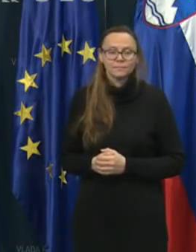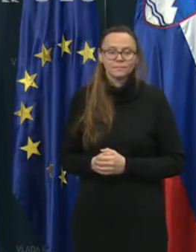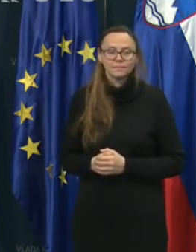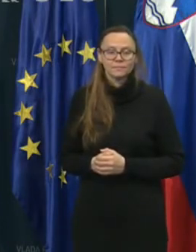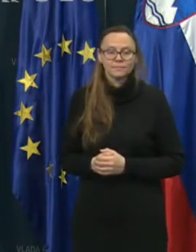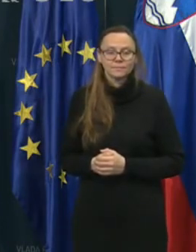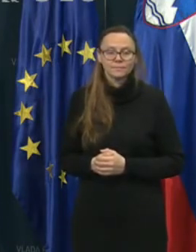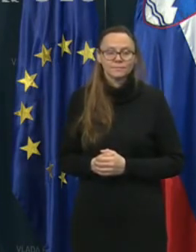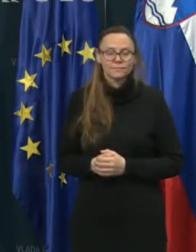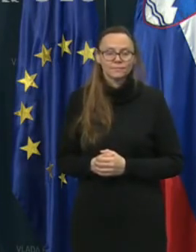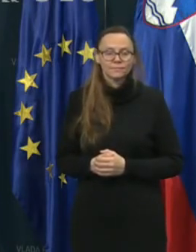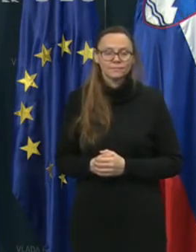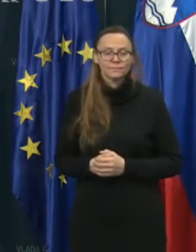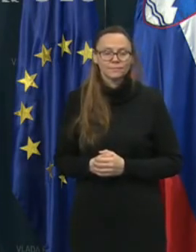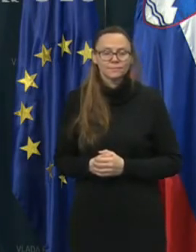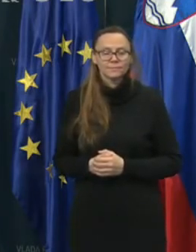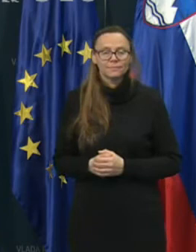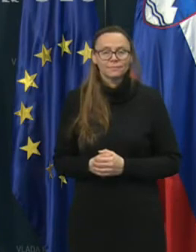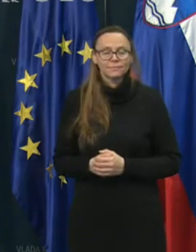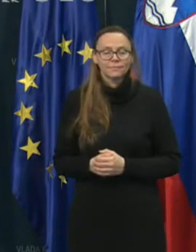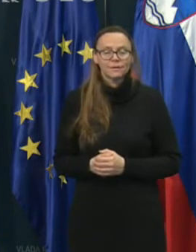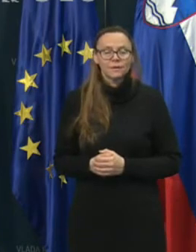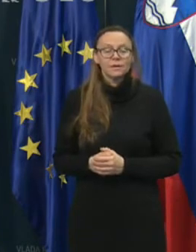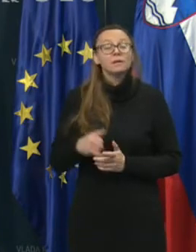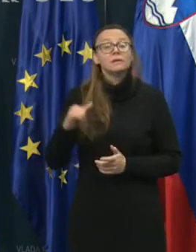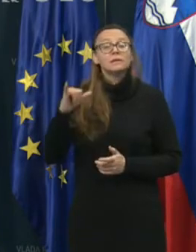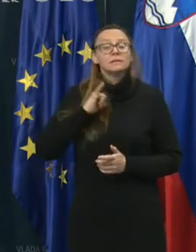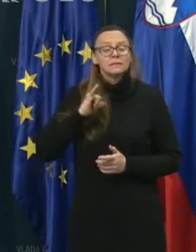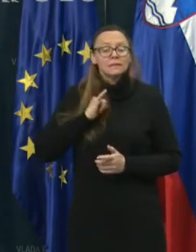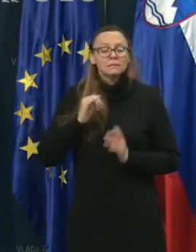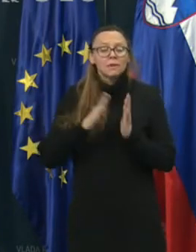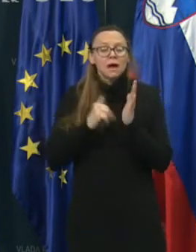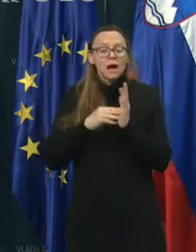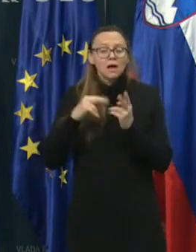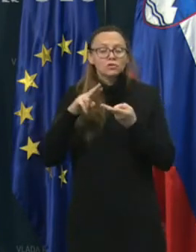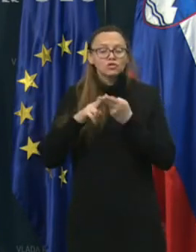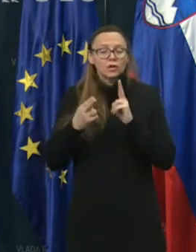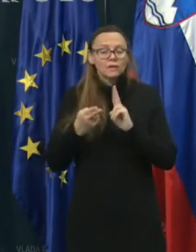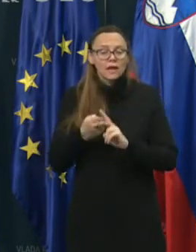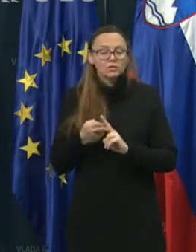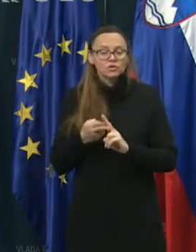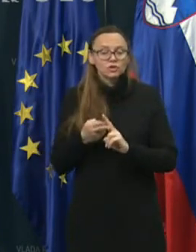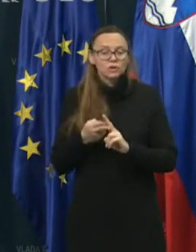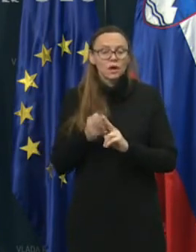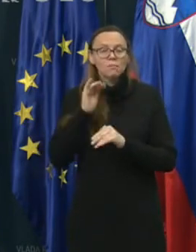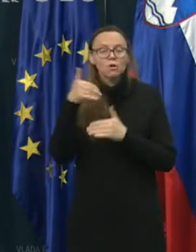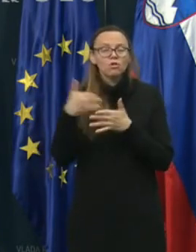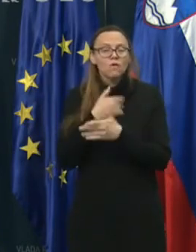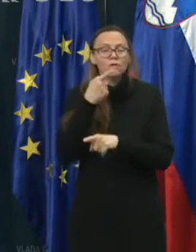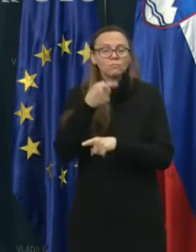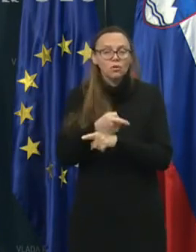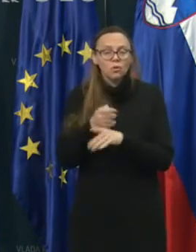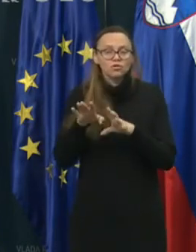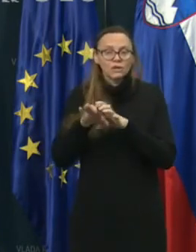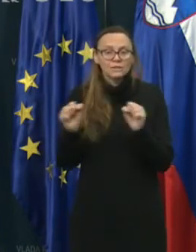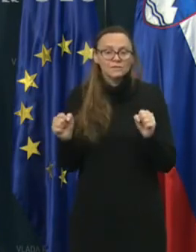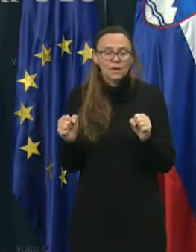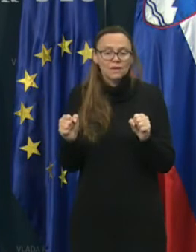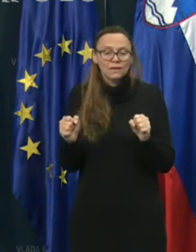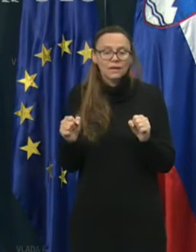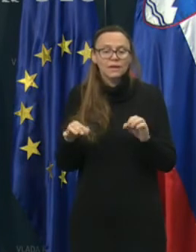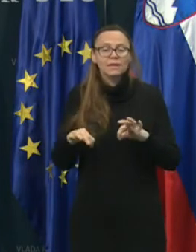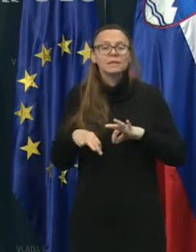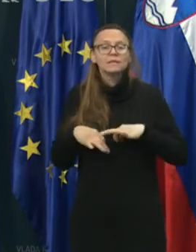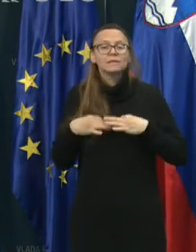Dobar dan. Mene pa zanima, na kakšen način se po novem določa izvajanje zdravstvene